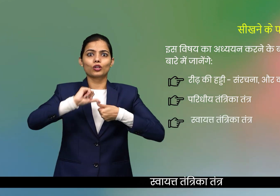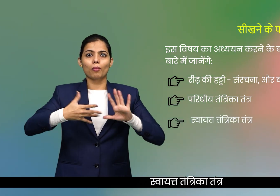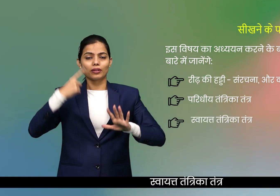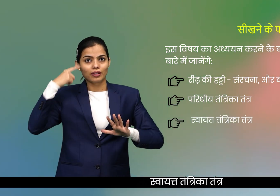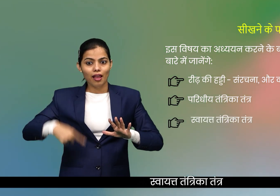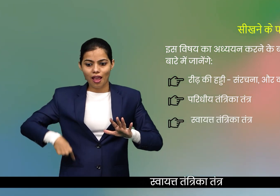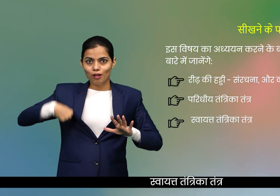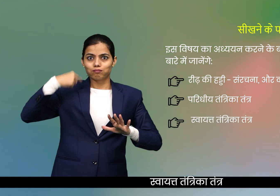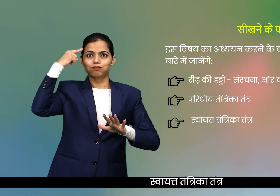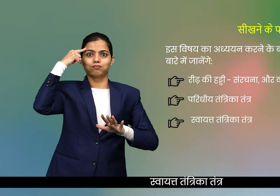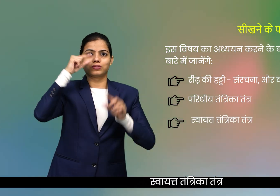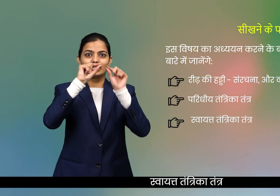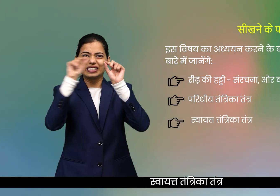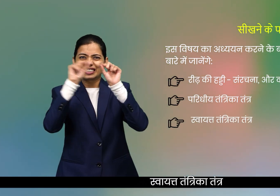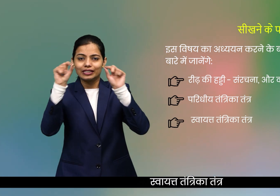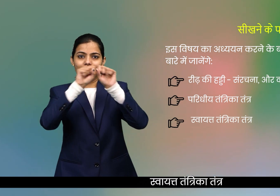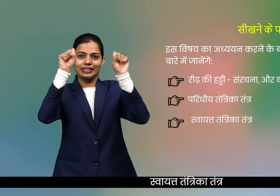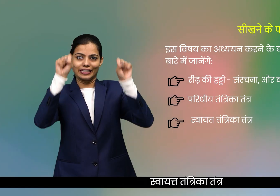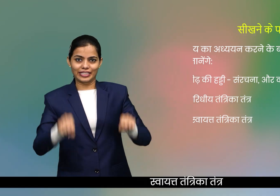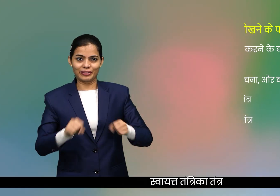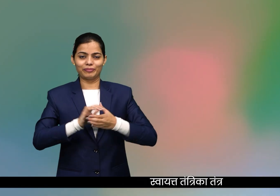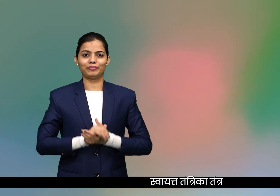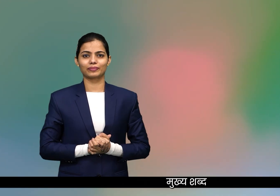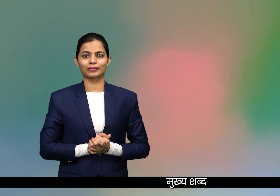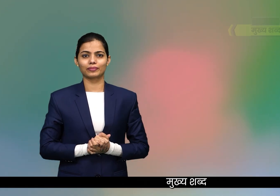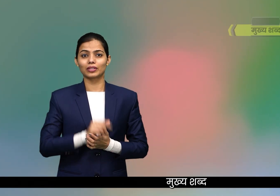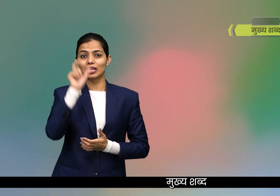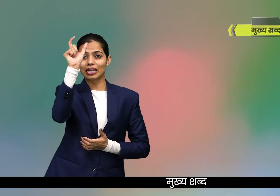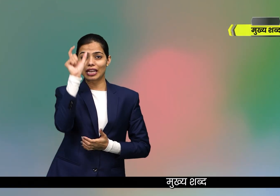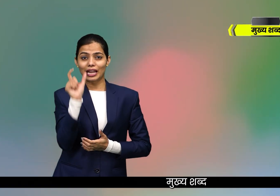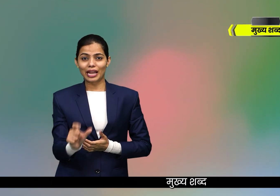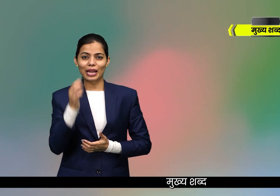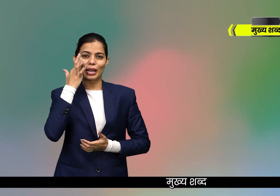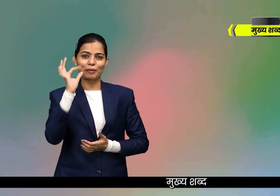स्वायत्त तंत्रिका तंत्र। मुख्य शब्द: